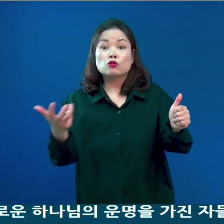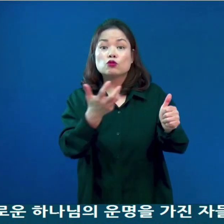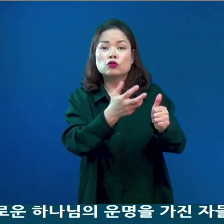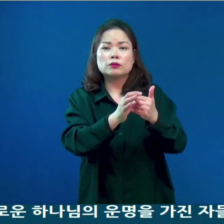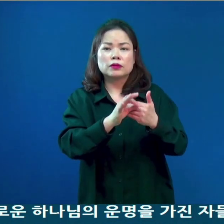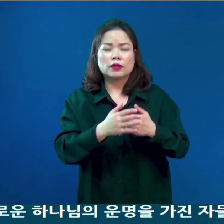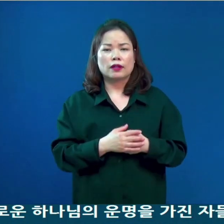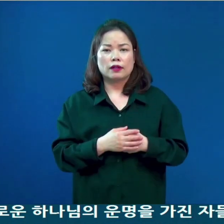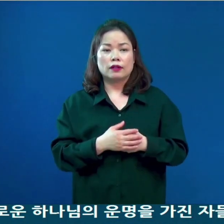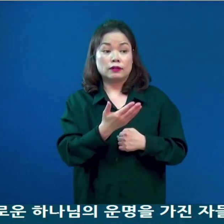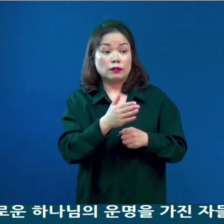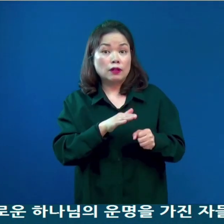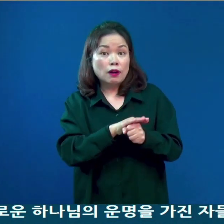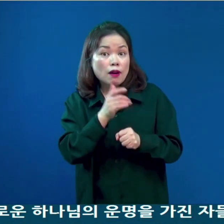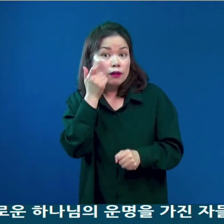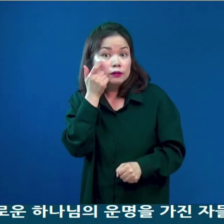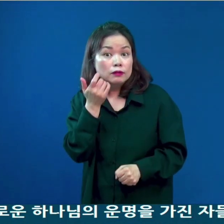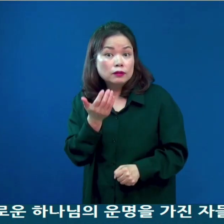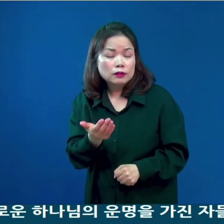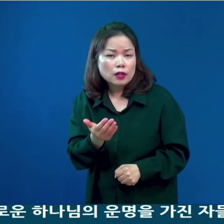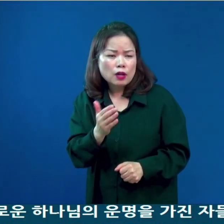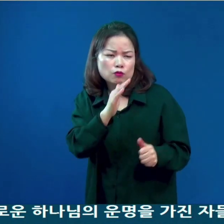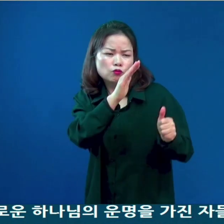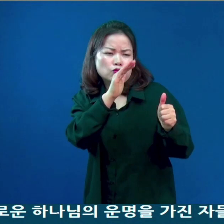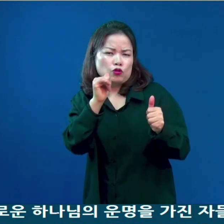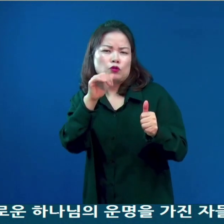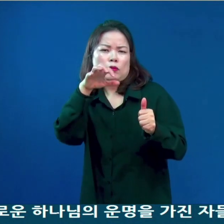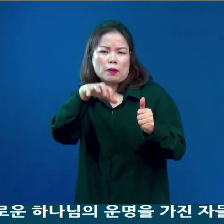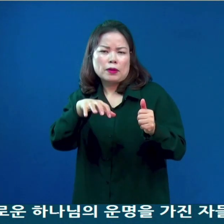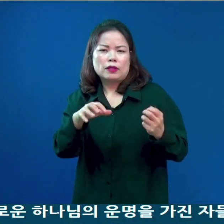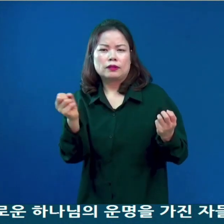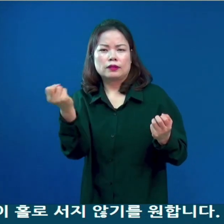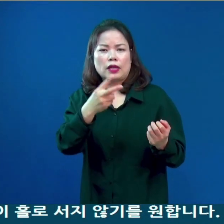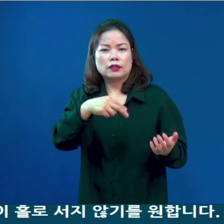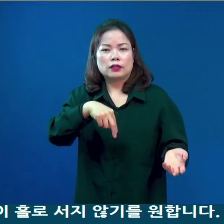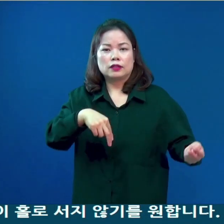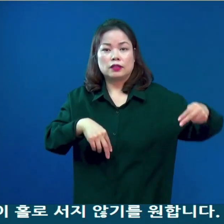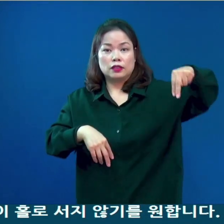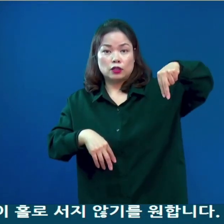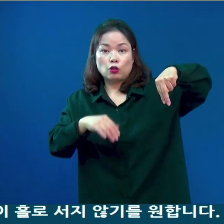네가 나를 사랑하느냐, 이 부름 앞에 다시 설 수 있다면